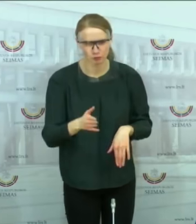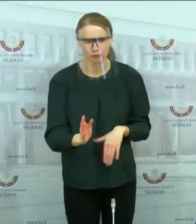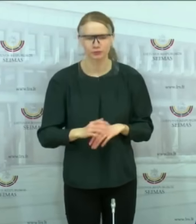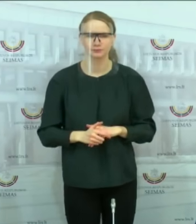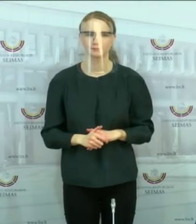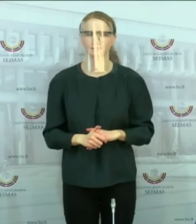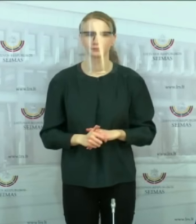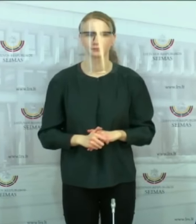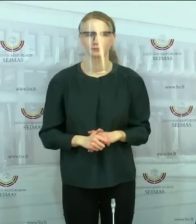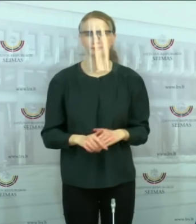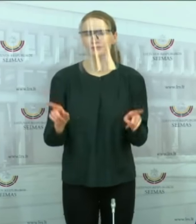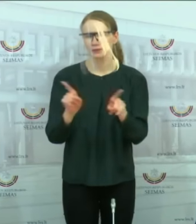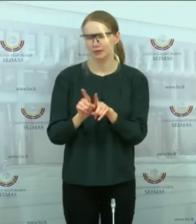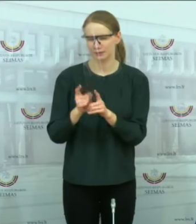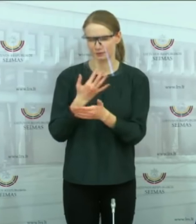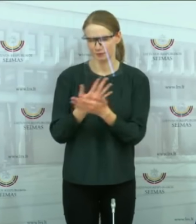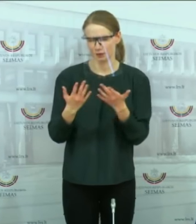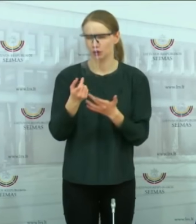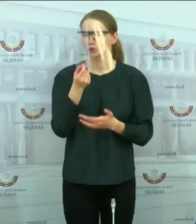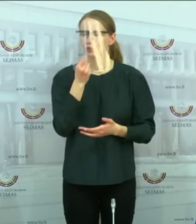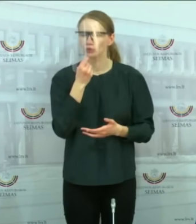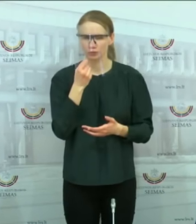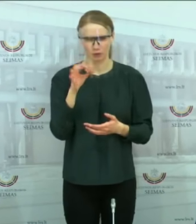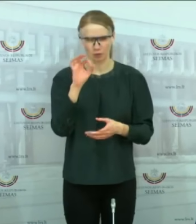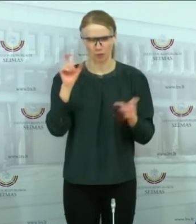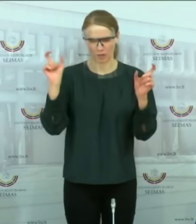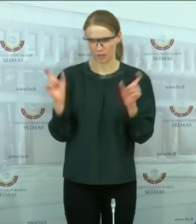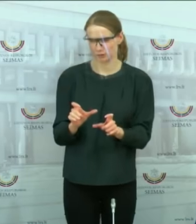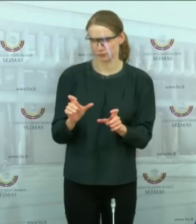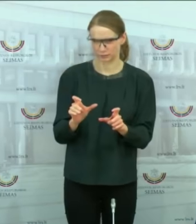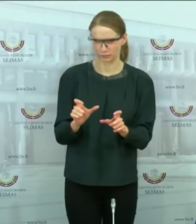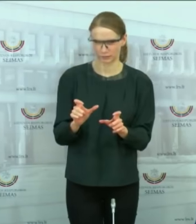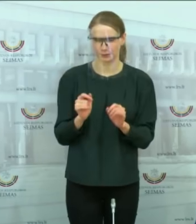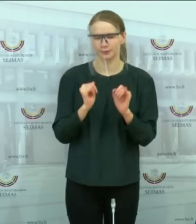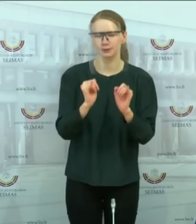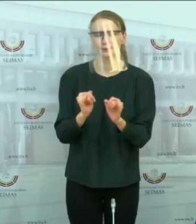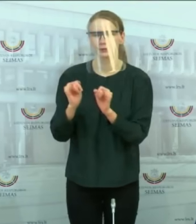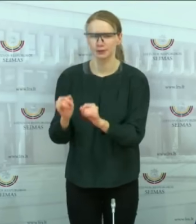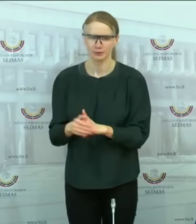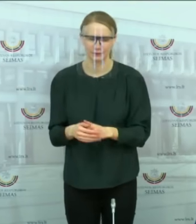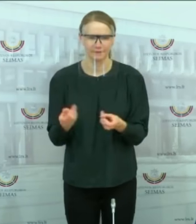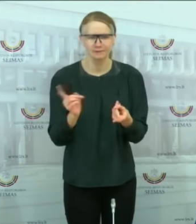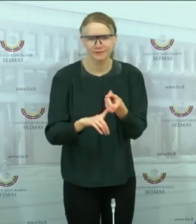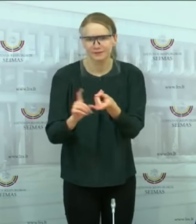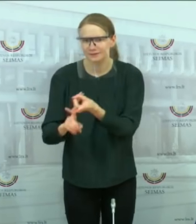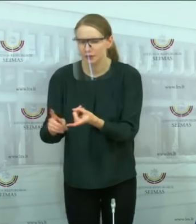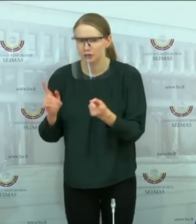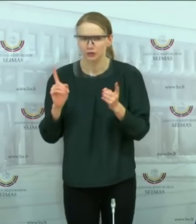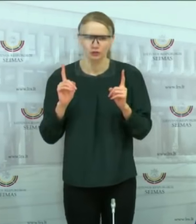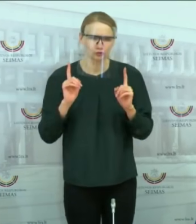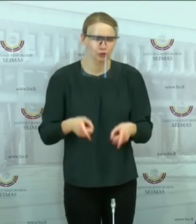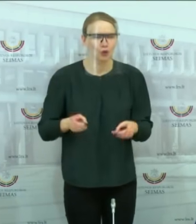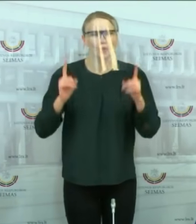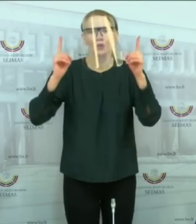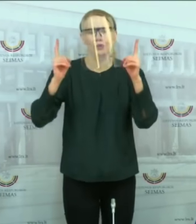Ir dar keletas tokių smulkių pakeitimų, jie nėra galbūt labai esminiai, aišku, kai kuriom mažom grupėm gyventoje